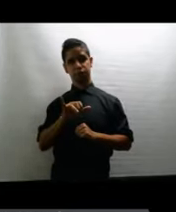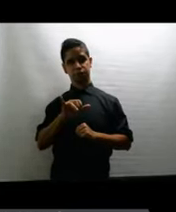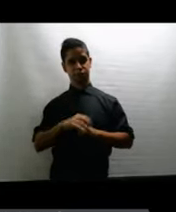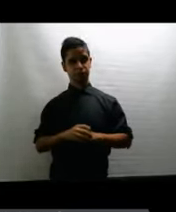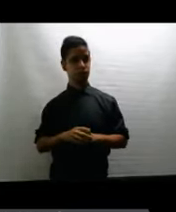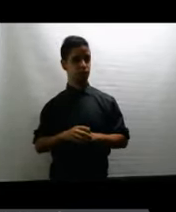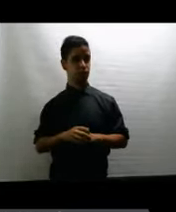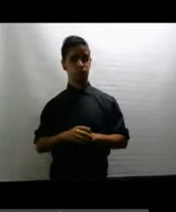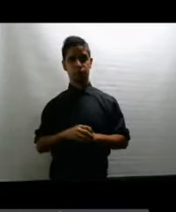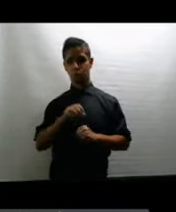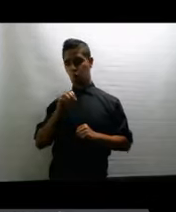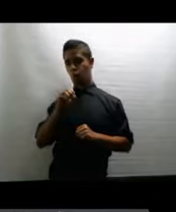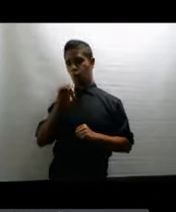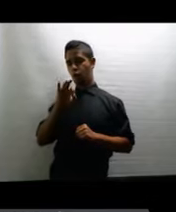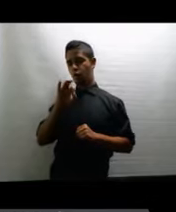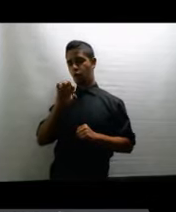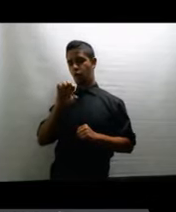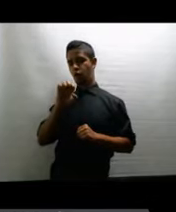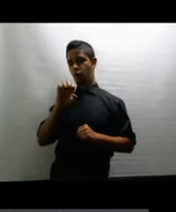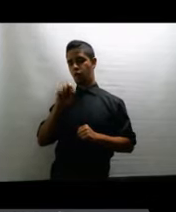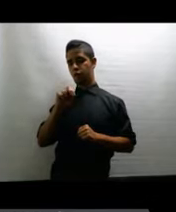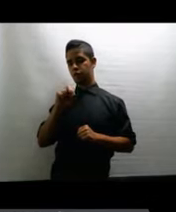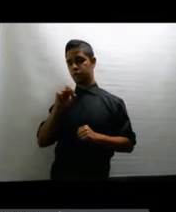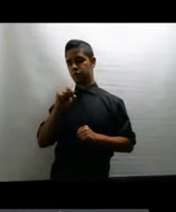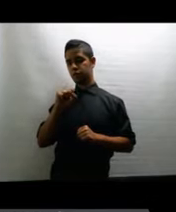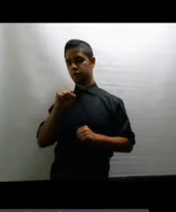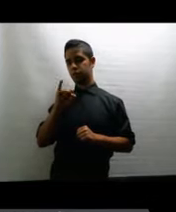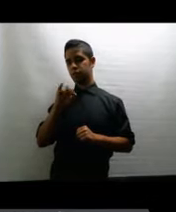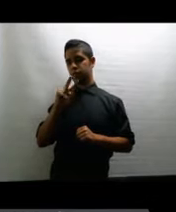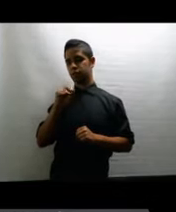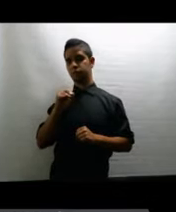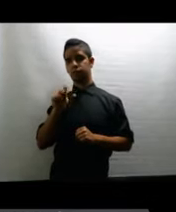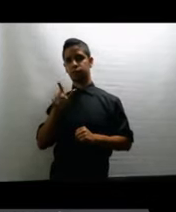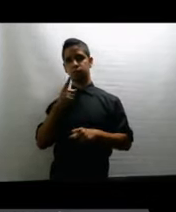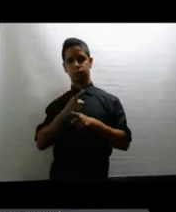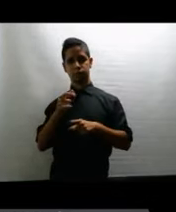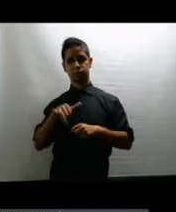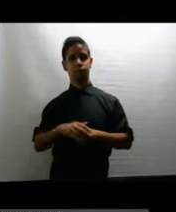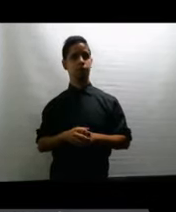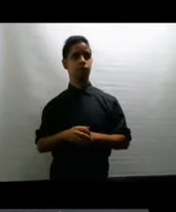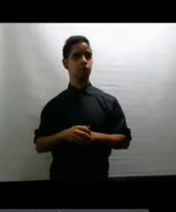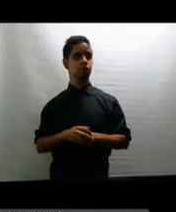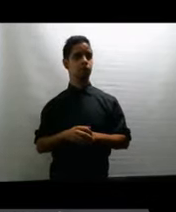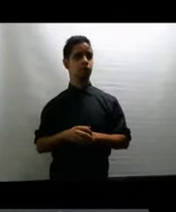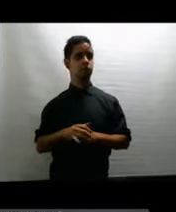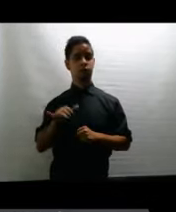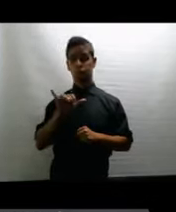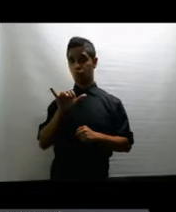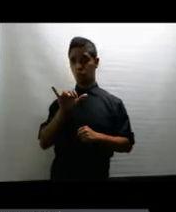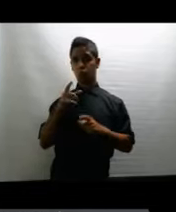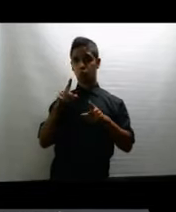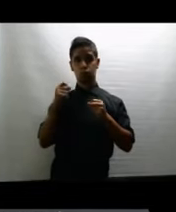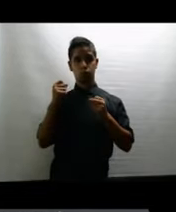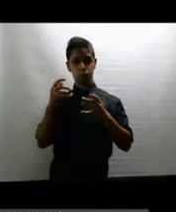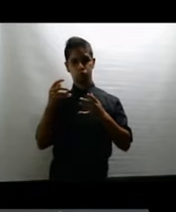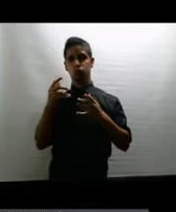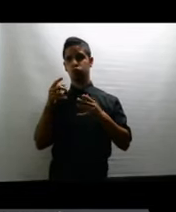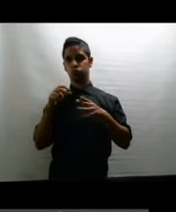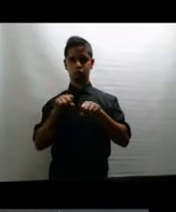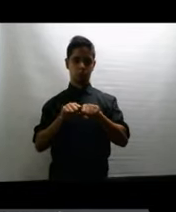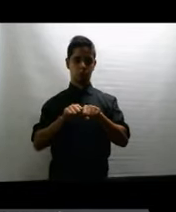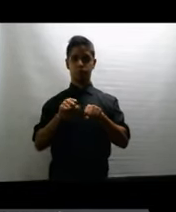yo me imagino que la situación con las tenis, que es lo más que coge, ¿verdad? Sí, no, cualquier zapato que se moje. También con aguacero,